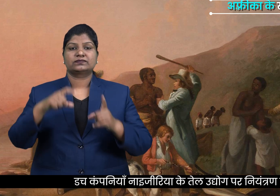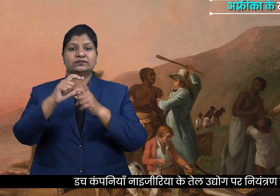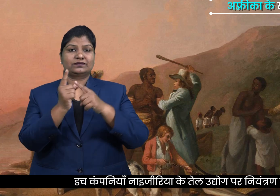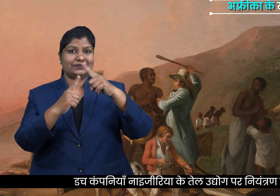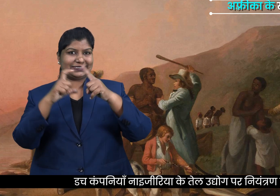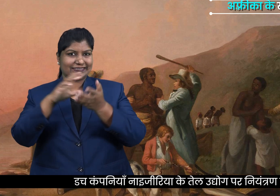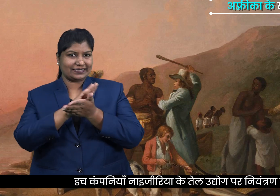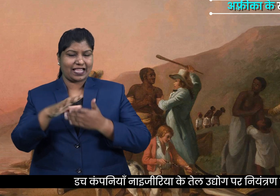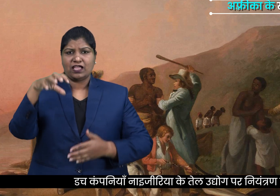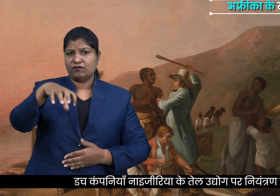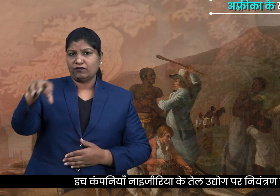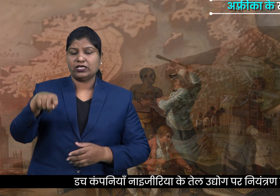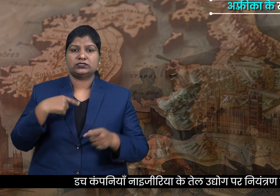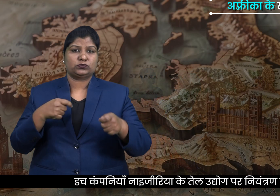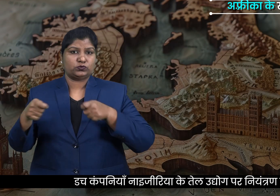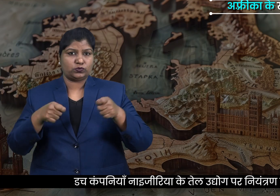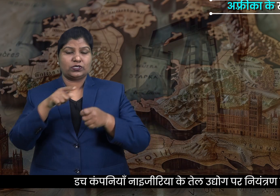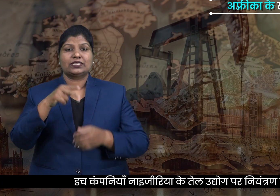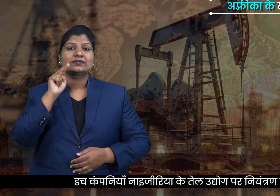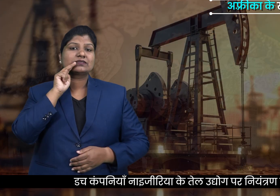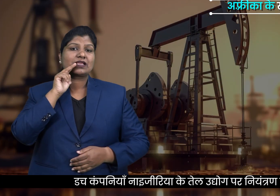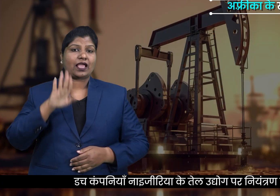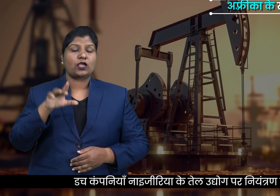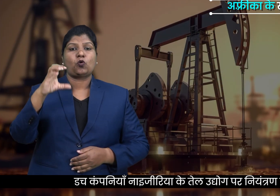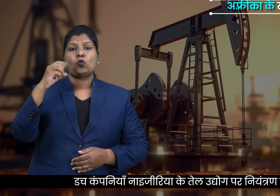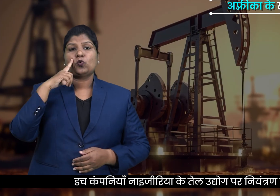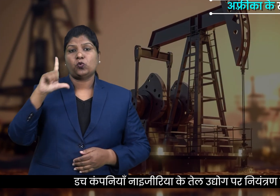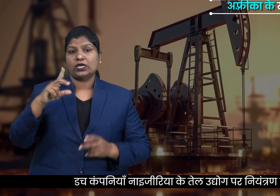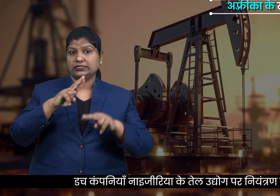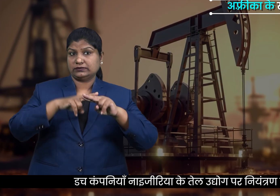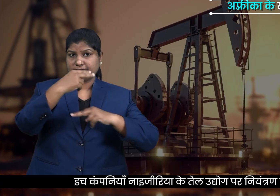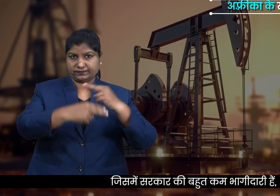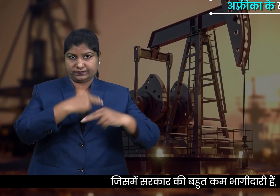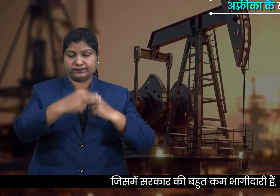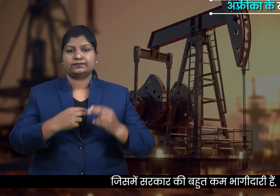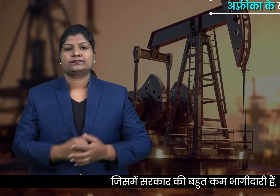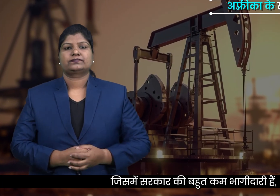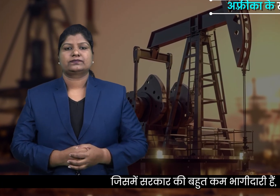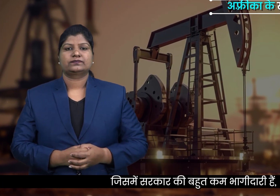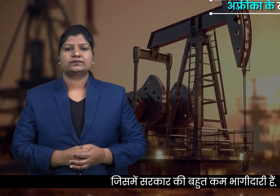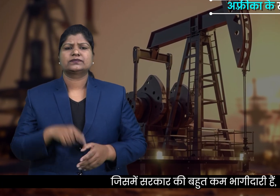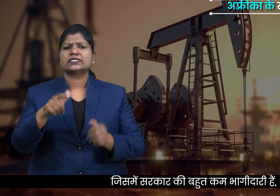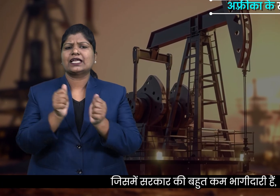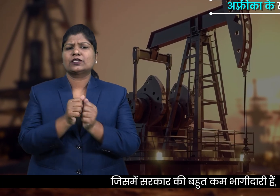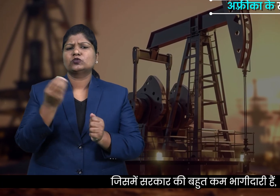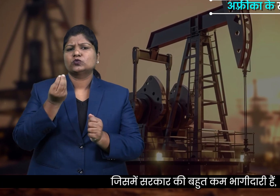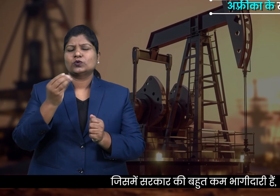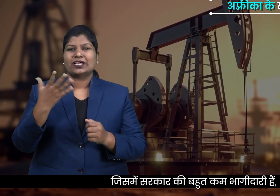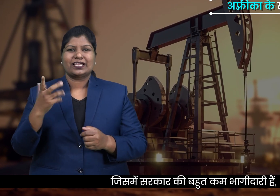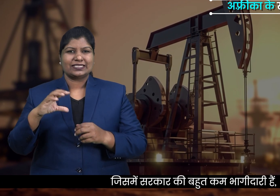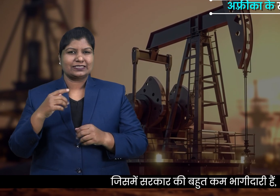डच कंपनियां नाइजीरिया के तेल उद्योग पर नियंत्रण रखती है, जिसमें सरकार की बहुत